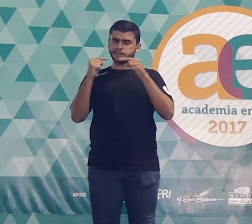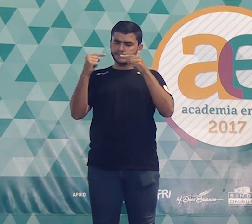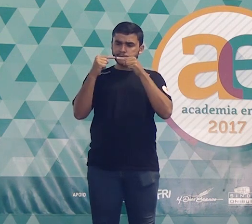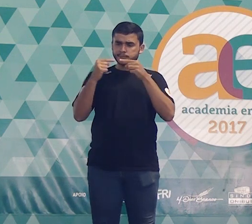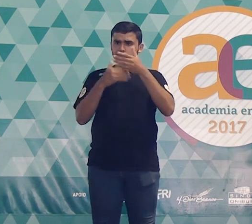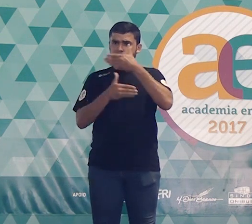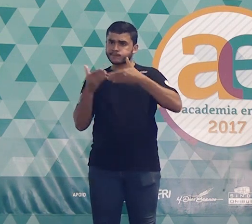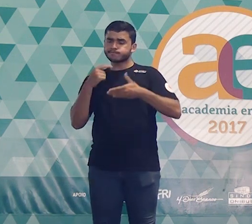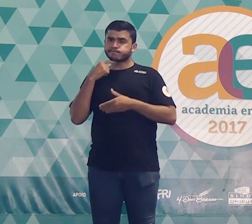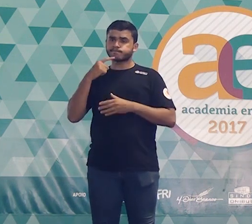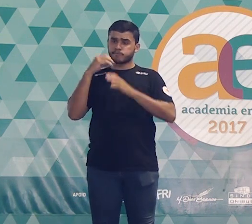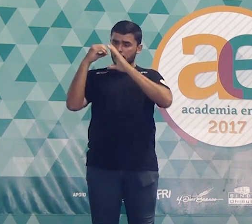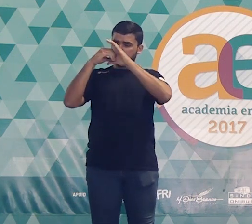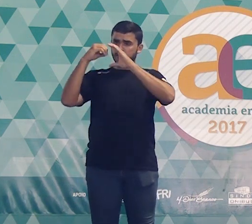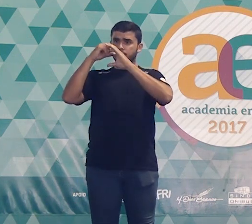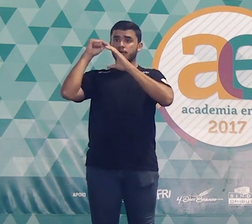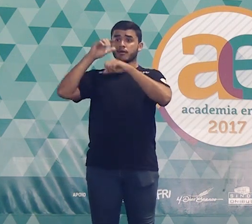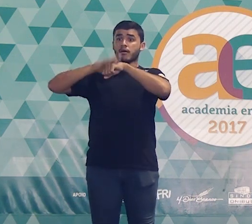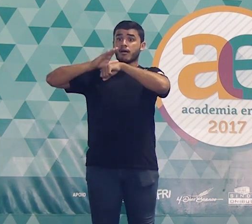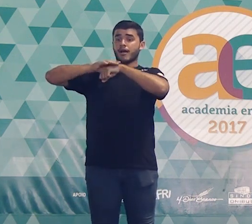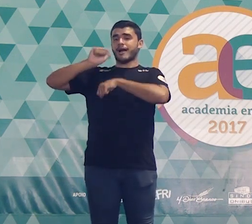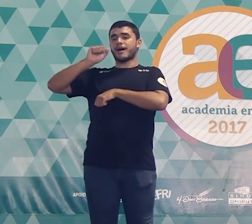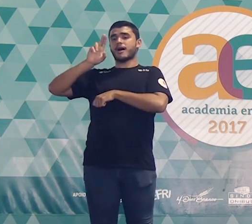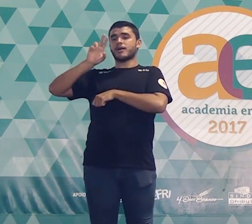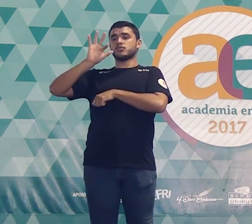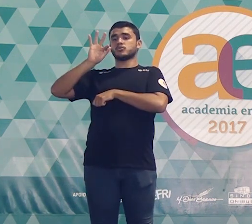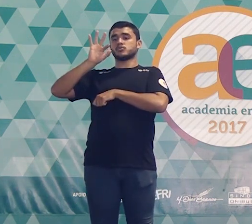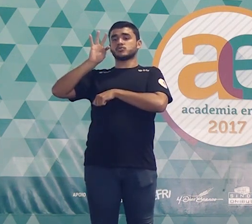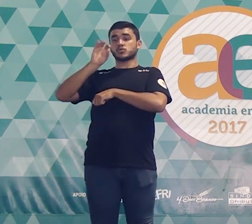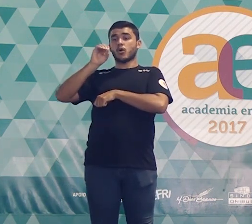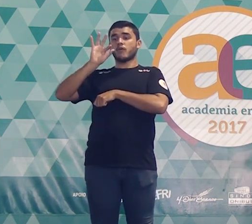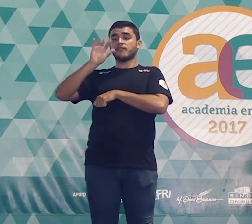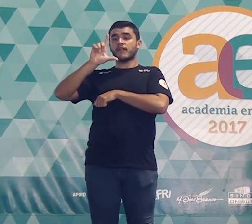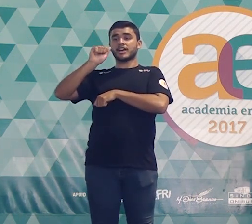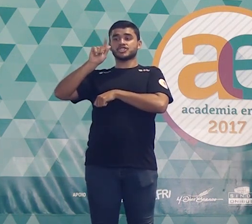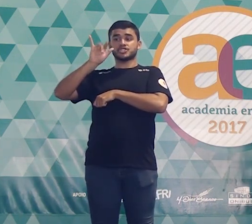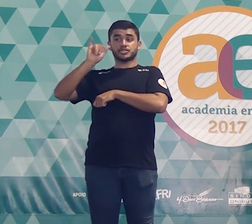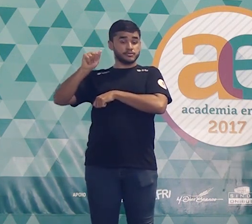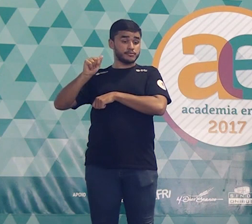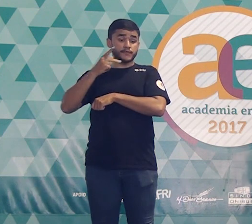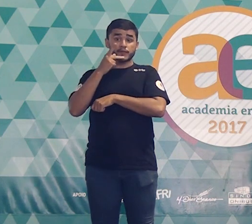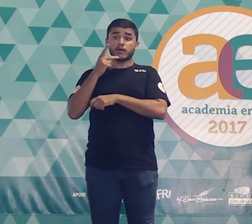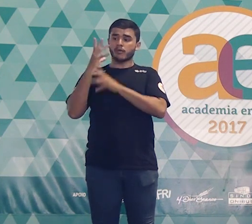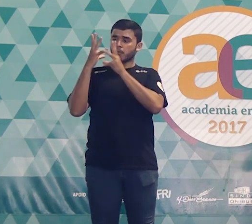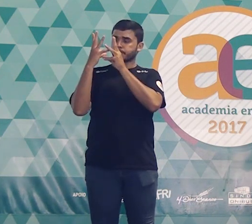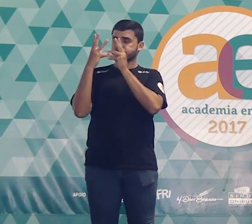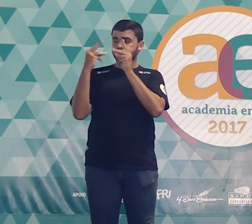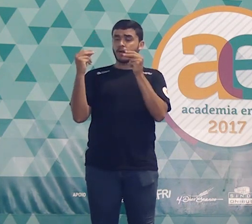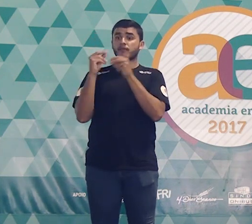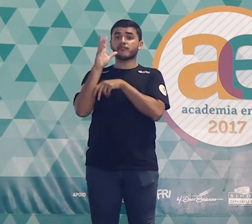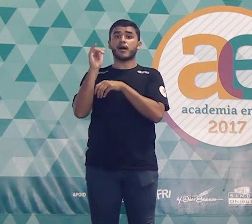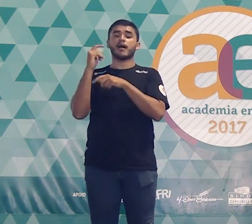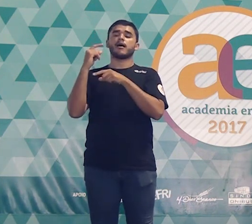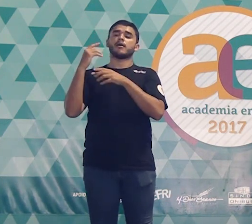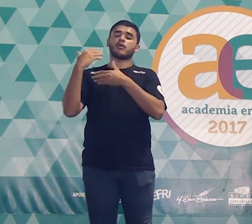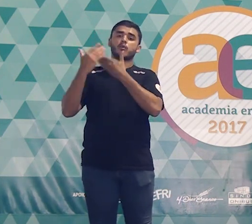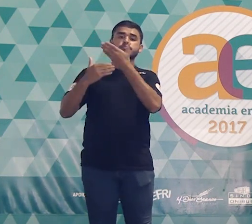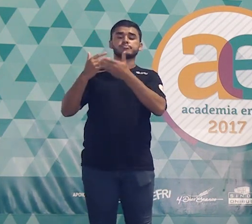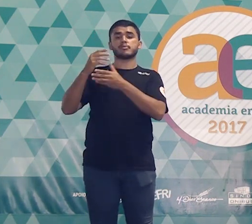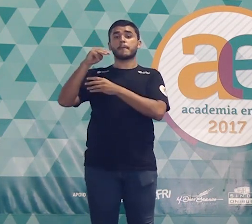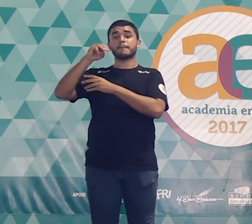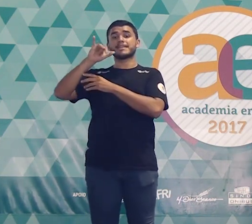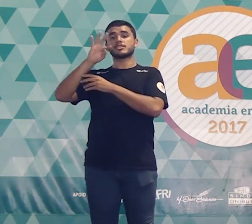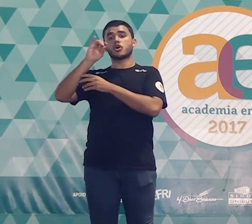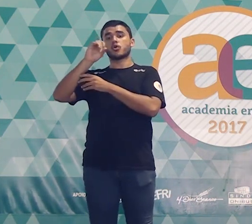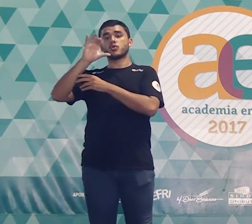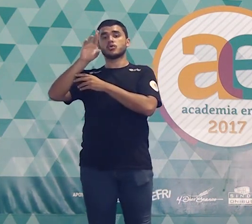ele promove a chamada autofagia, tá? Então vai digerir a mitocôndria para que outra venha em seu